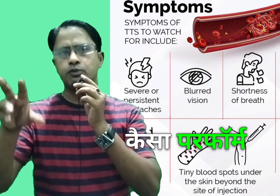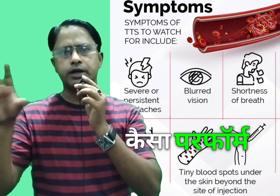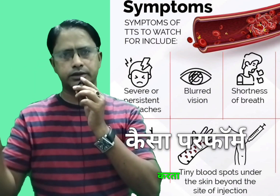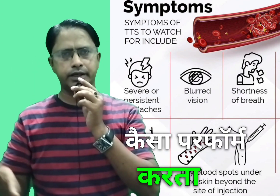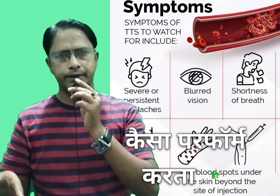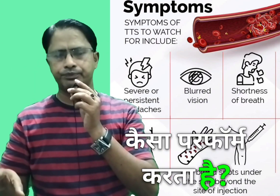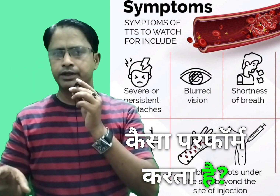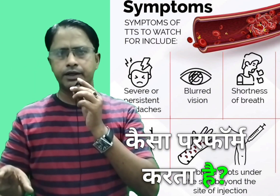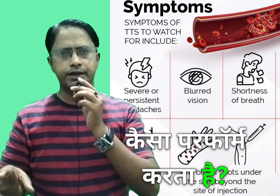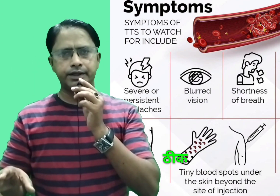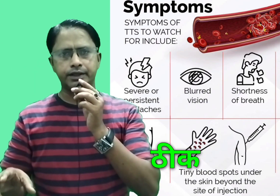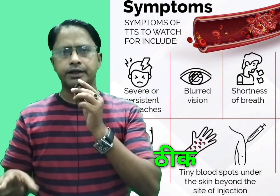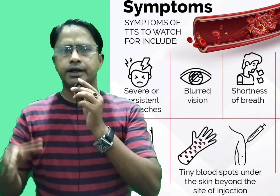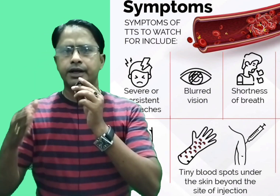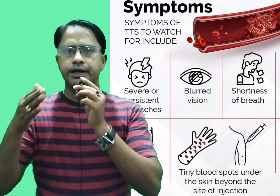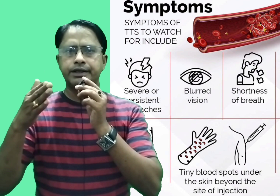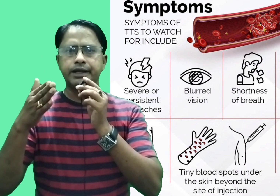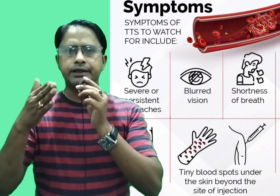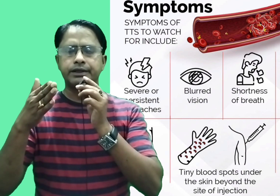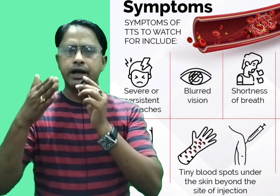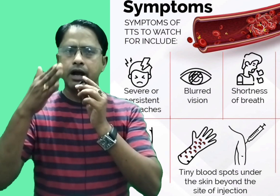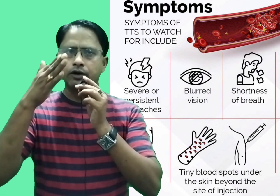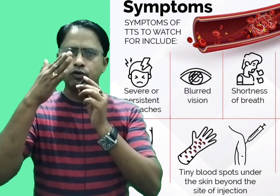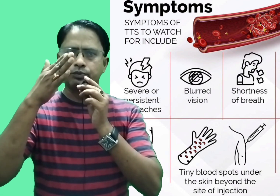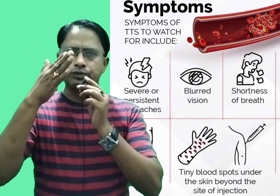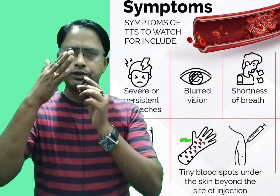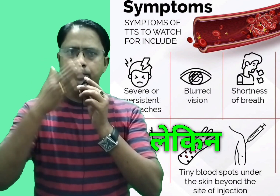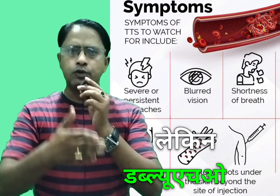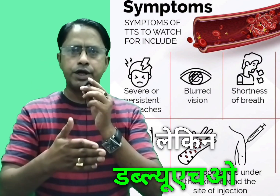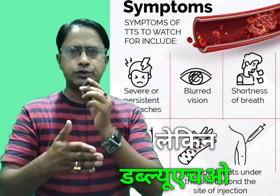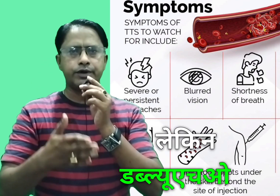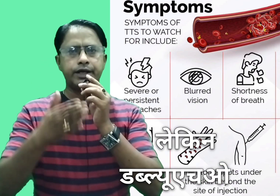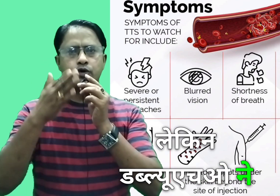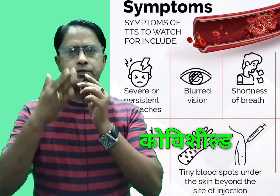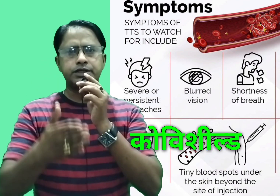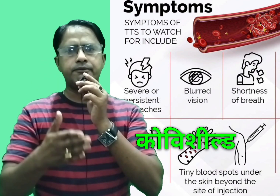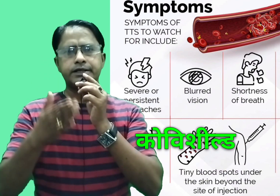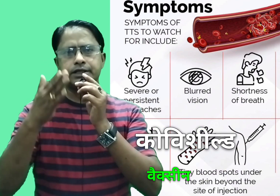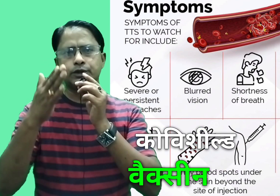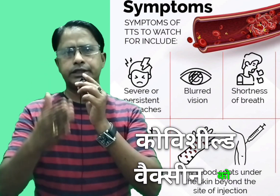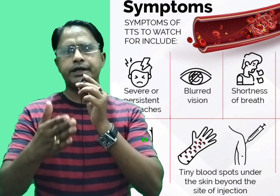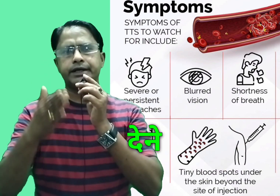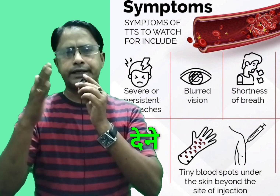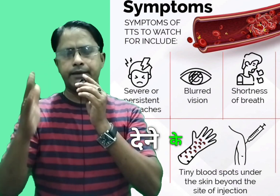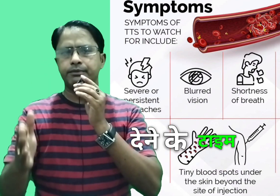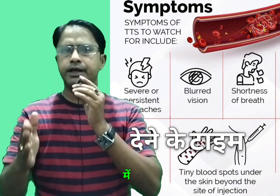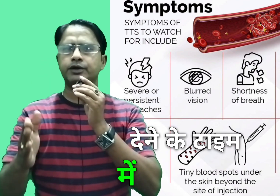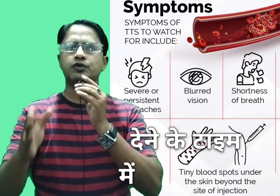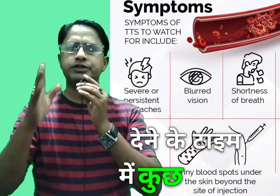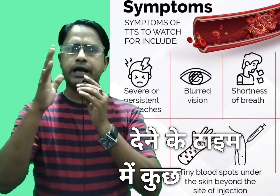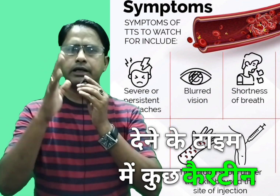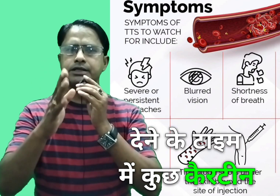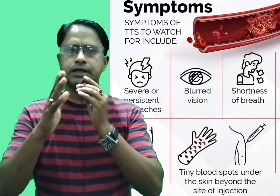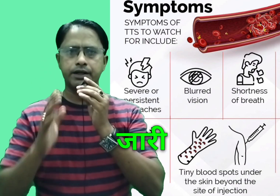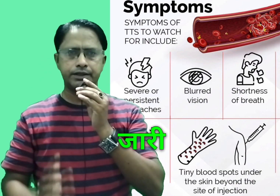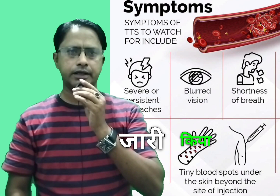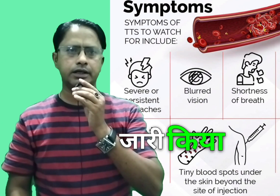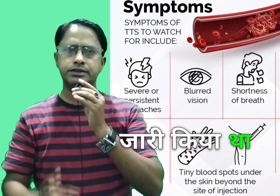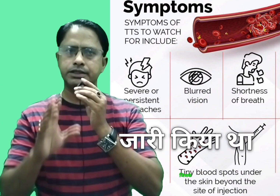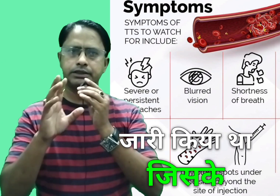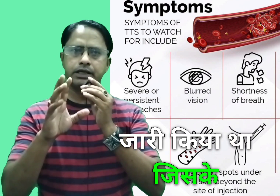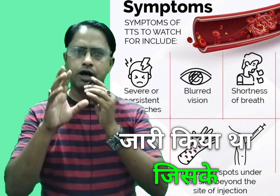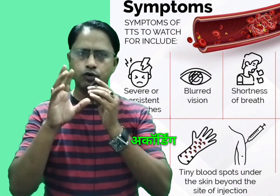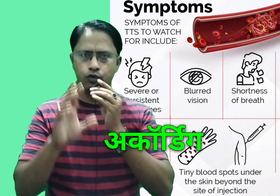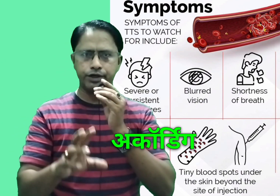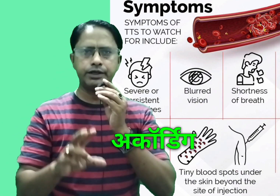कैसा परफॉर्म करता है। ठीक है, लेकिन WHO ने कोविशील्ड वैक्सीन को देने के टाइम में कुछ गाइडलाइंस जारी किया